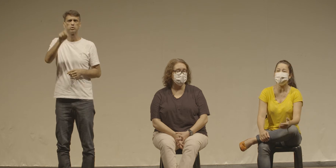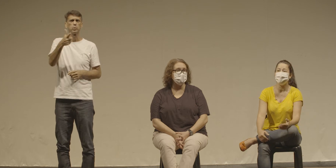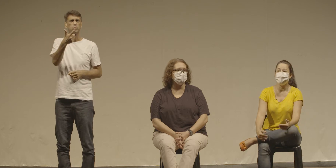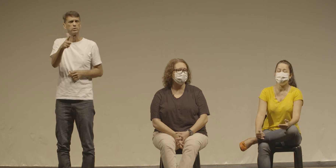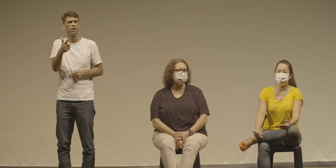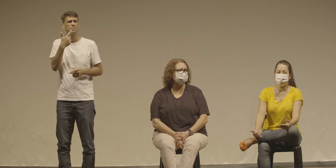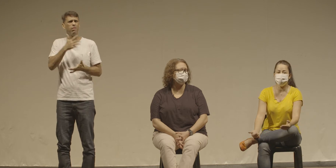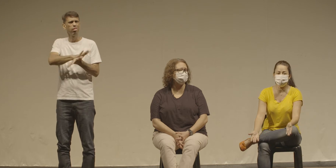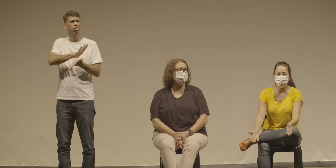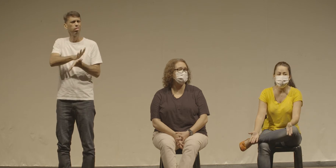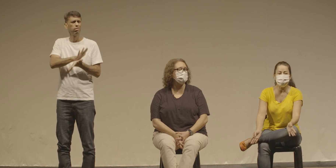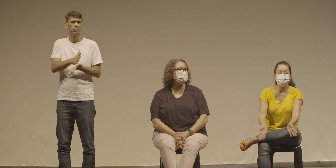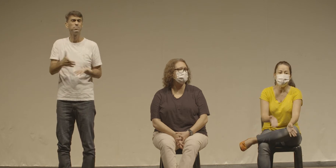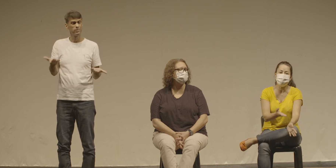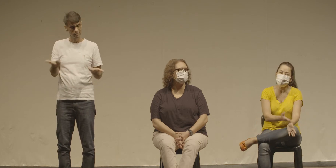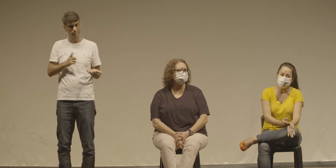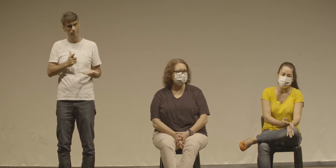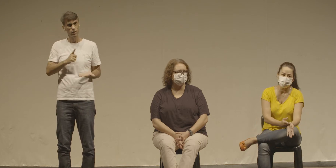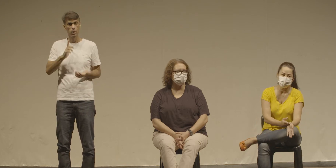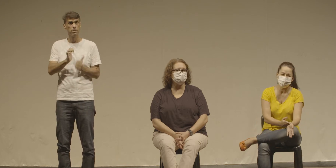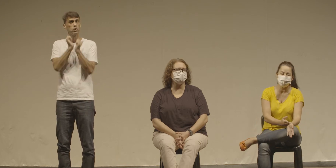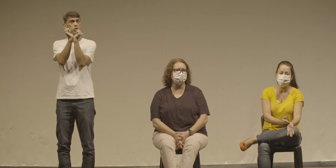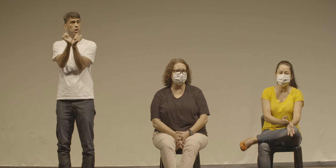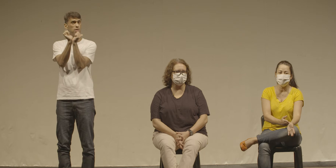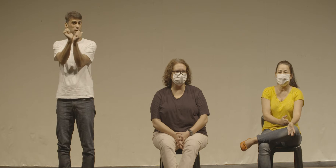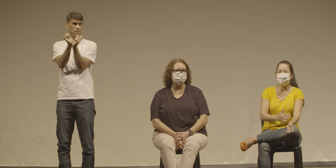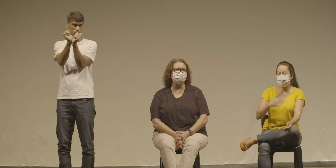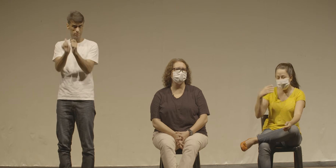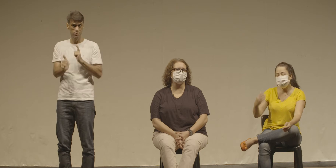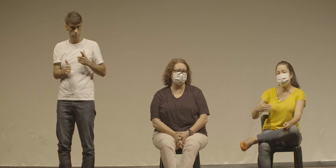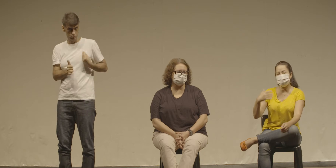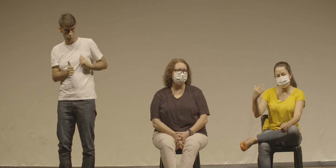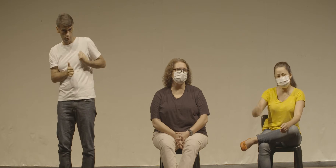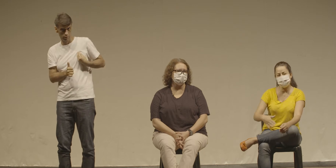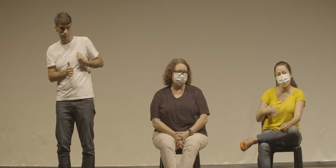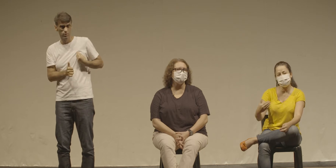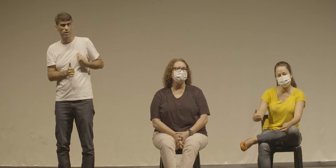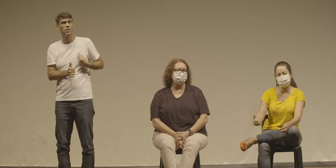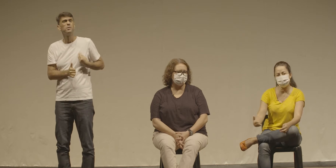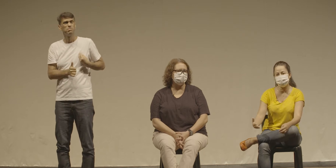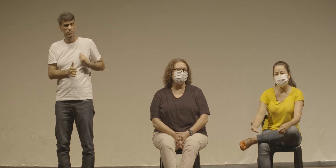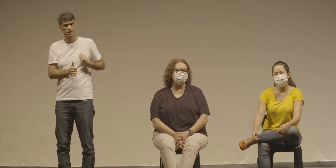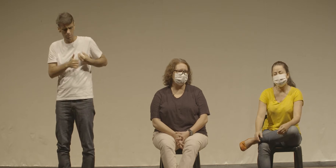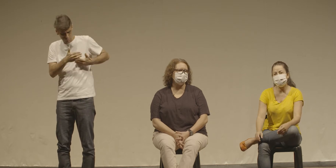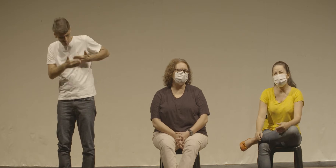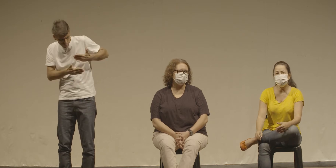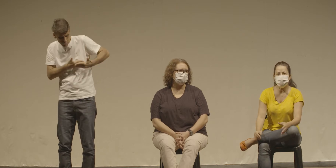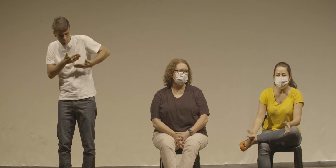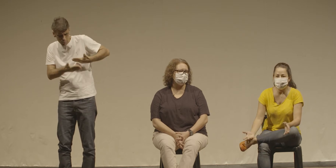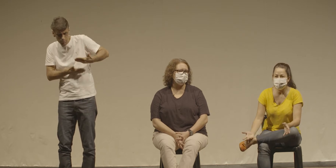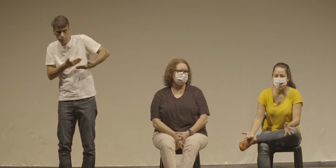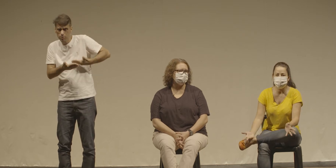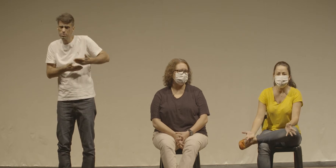ainda tem pessoas vivas da época da escravidão. Então, é um processo, é um tempo. Eu